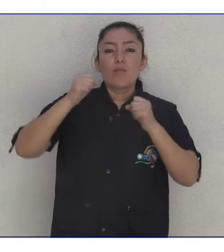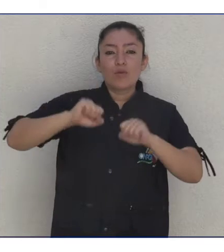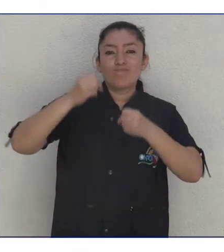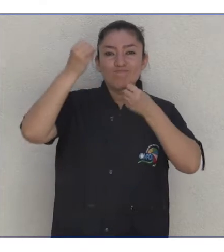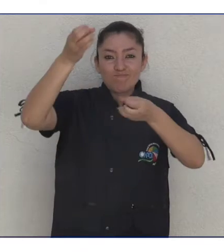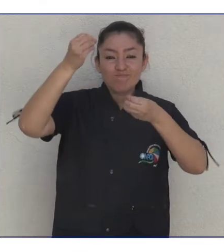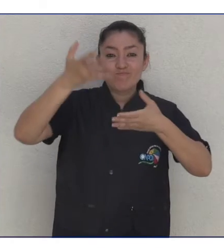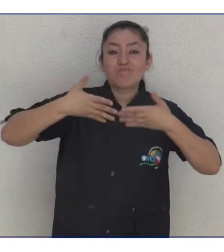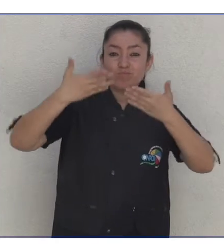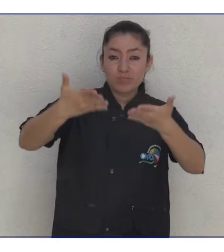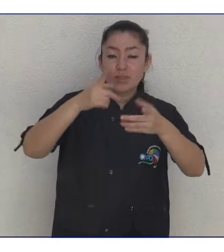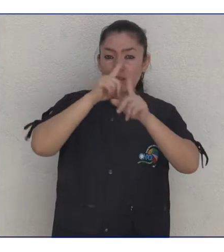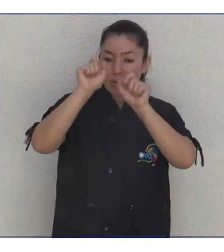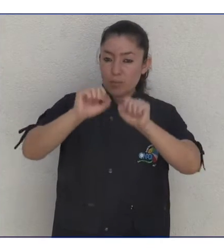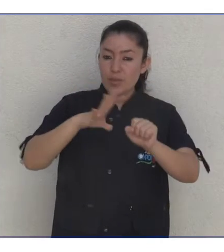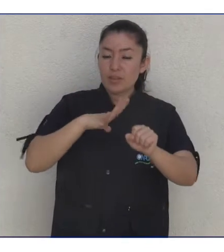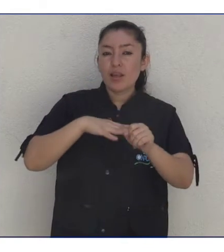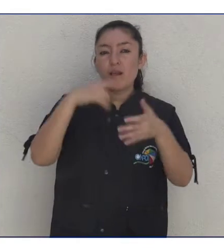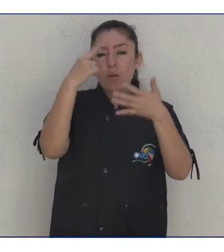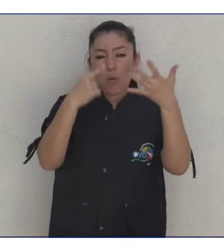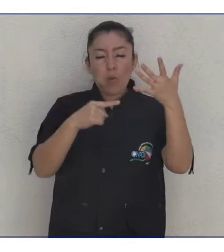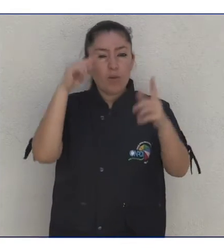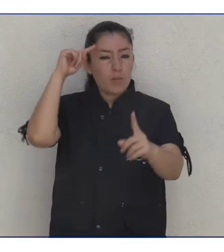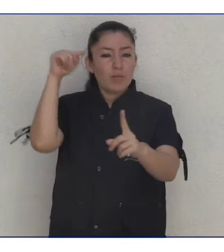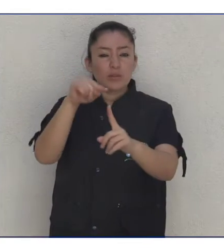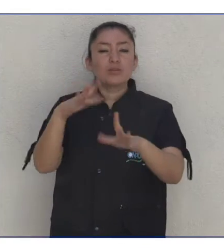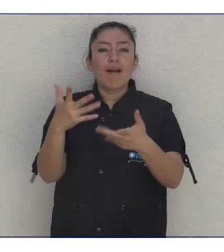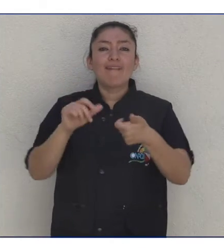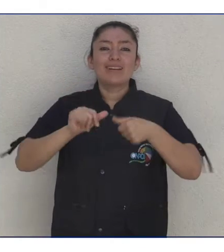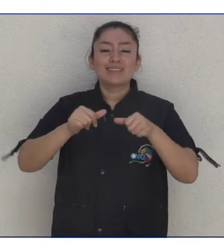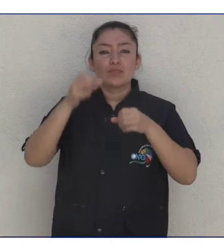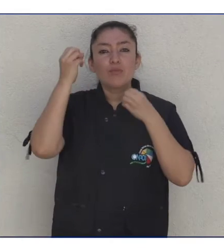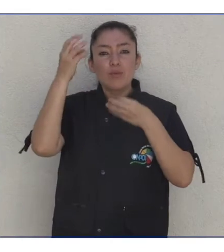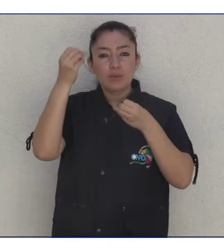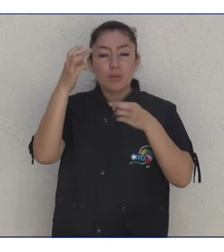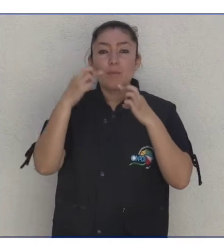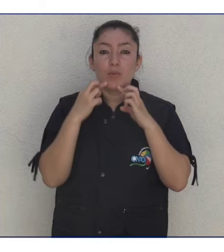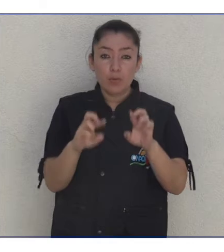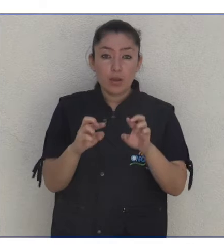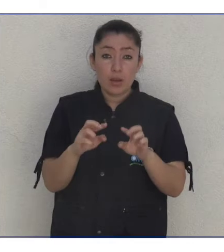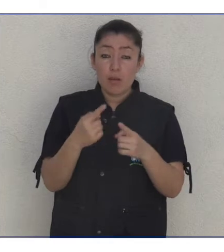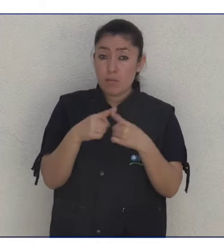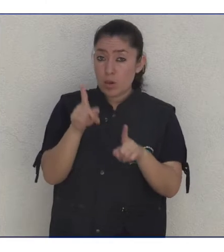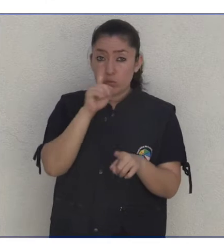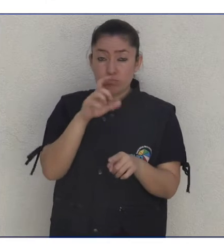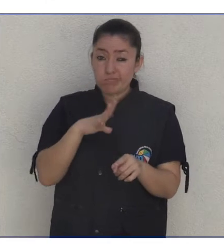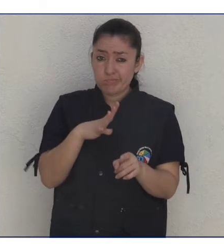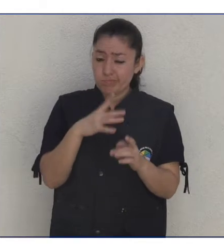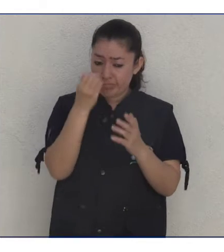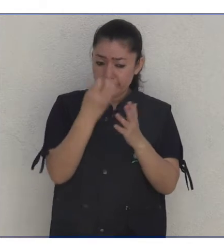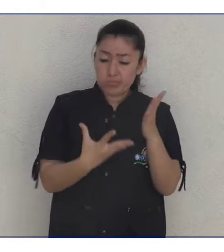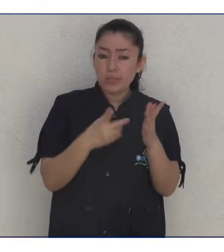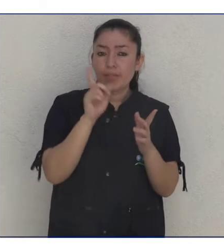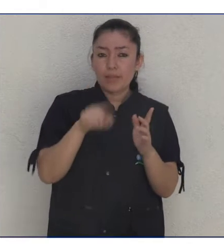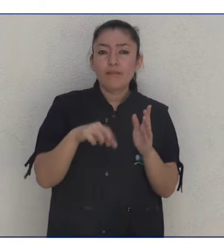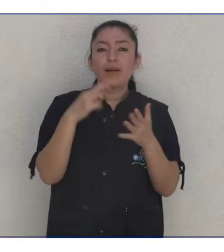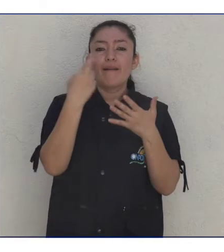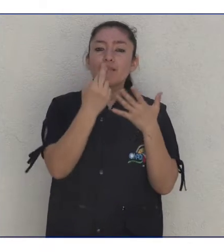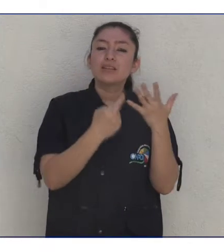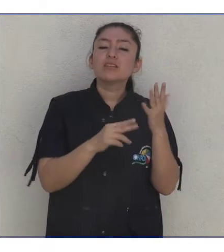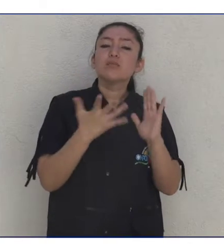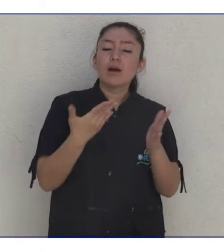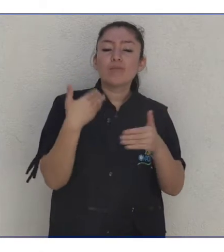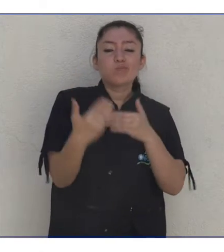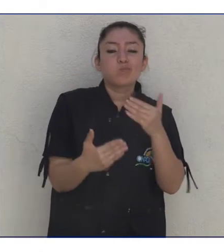El modelo de solicitud de información tendrá el propósito de facilitar el acceso a la información pública, pero no constituirá un requisito de